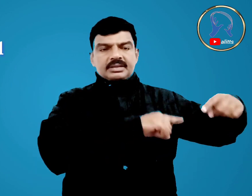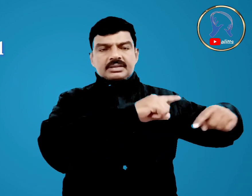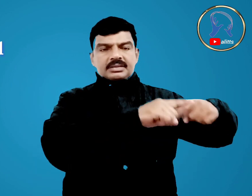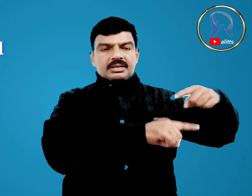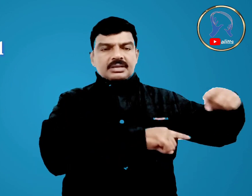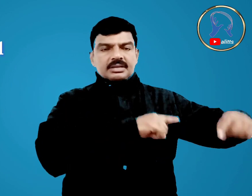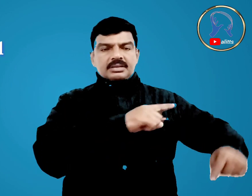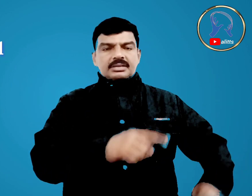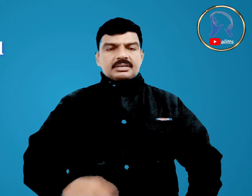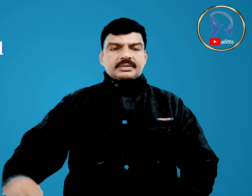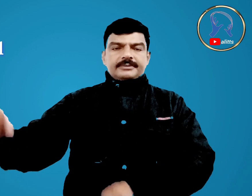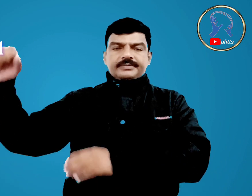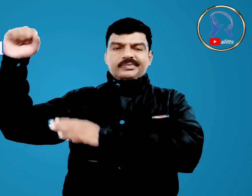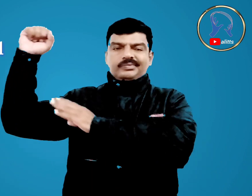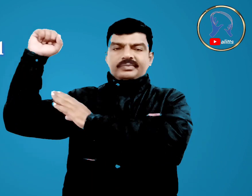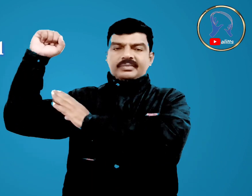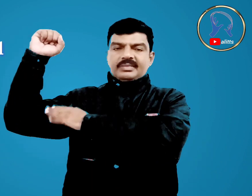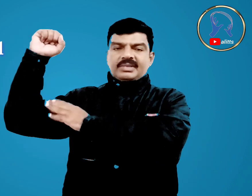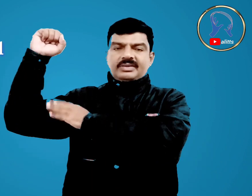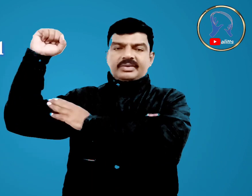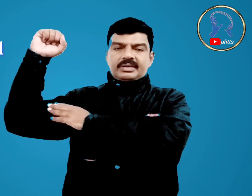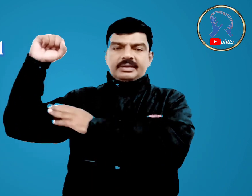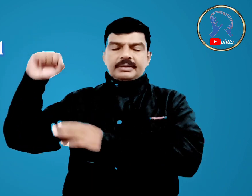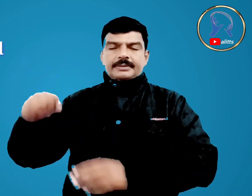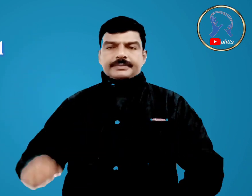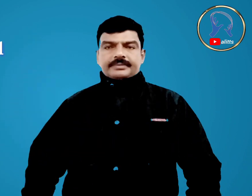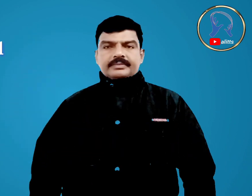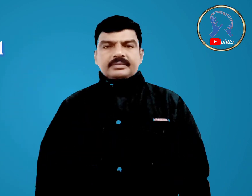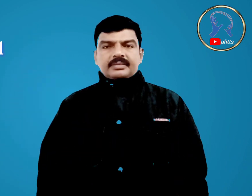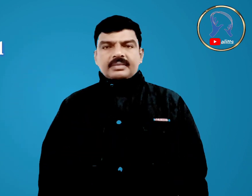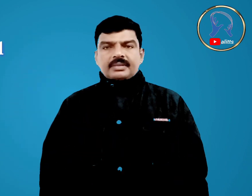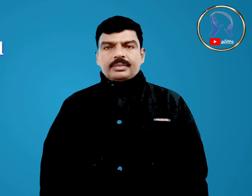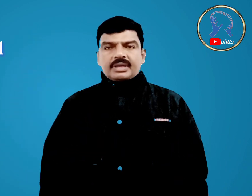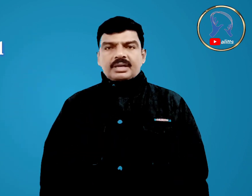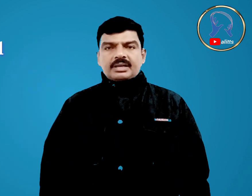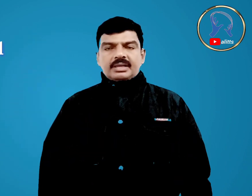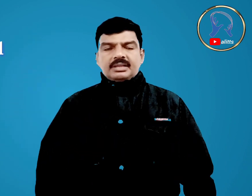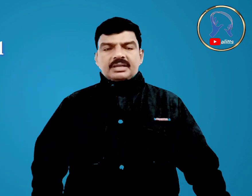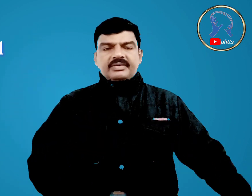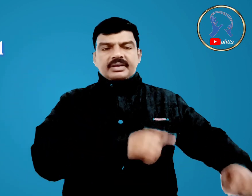फैक्ट्री कारखाना तवानाई। मिकानी तवानाई।